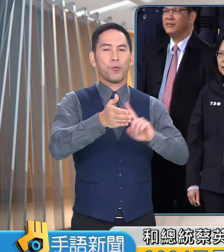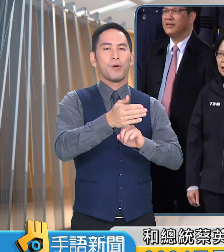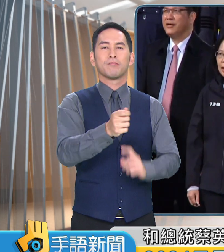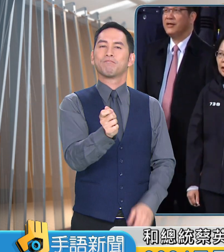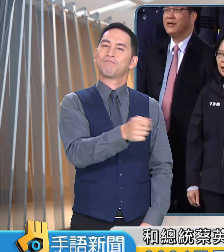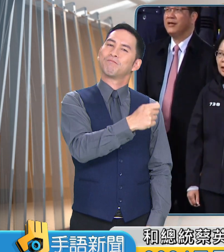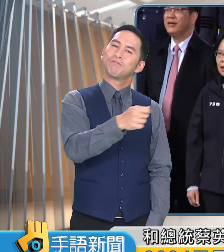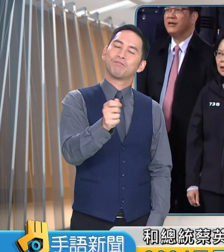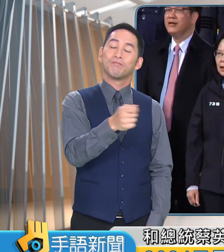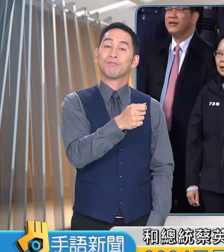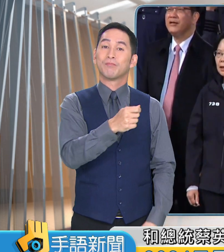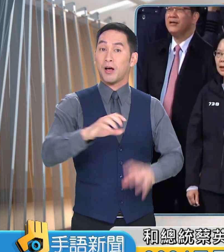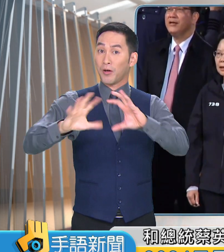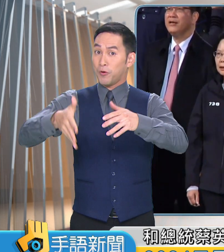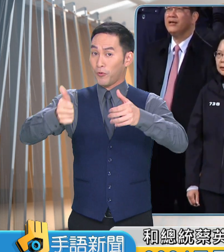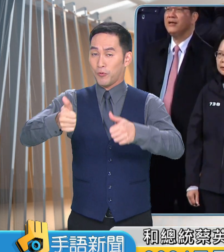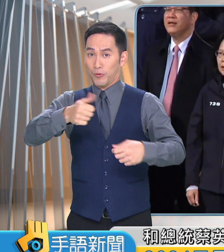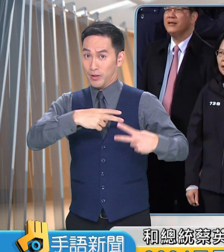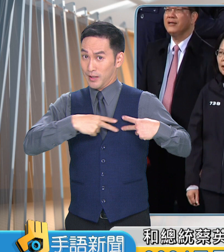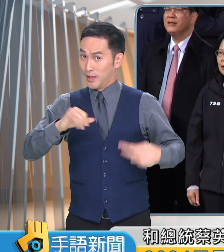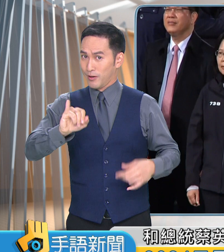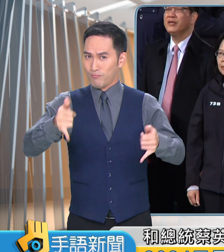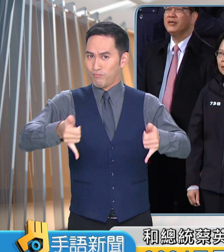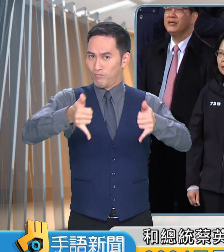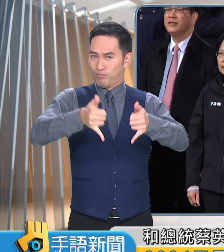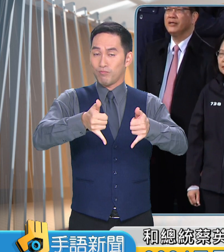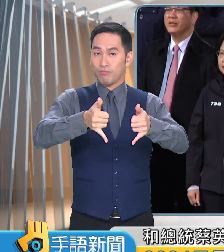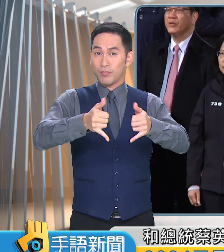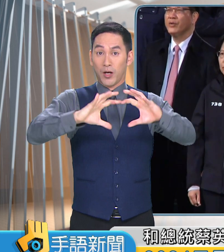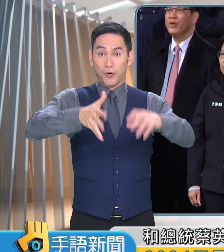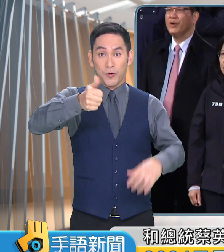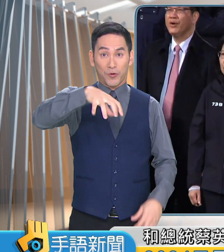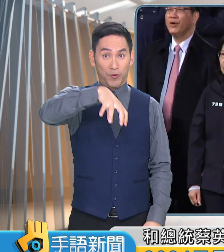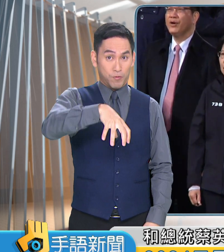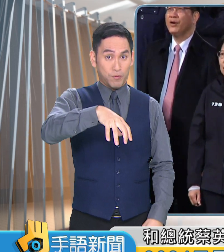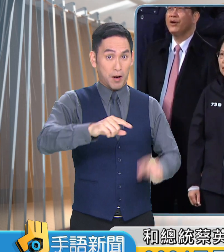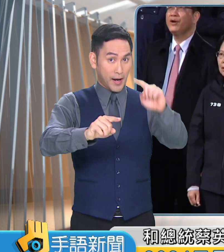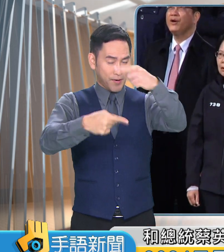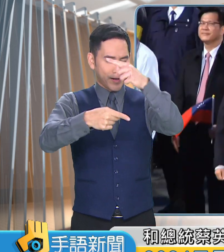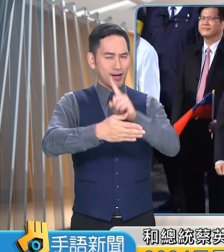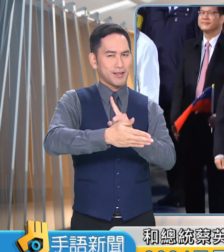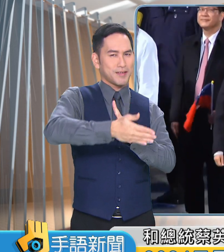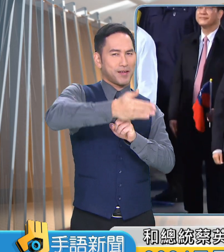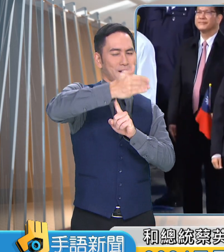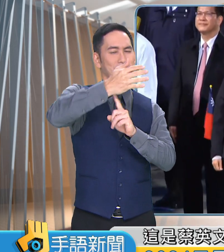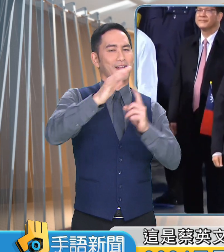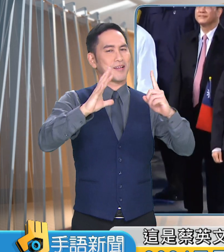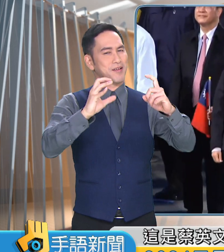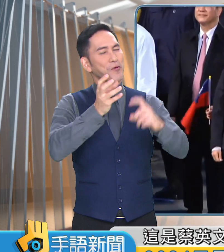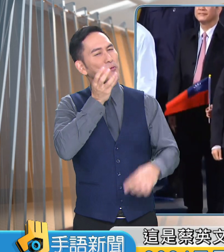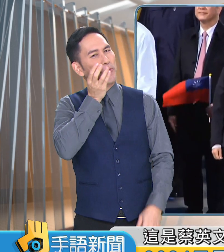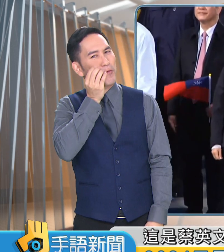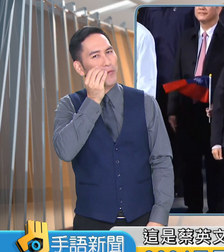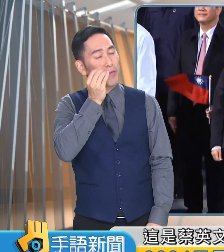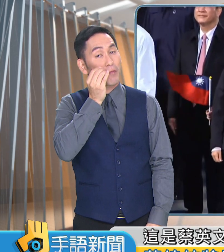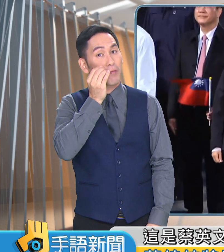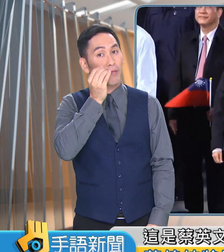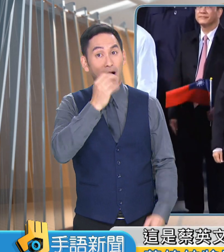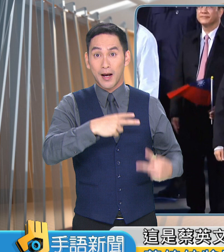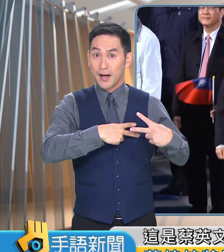蔡英文共同出席府前元旦升旗典礼。这是蔡英文总统任内最